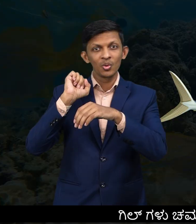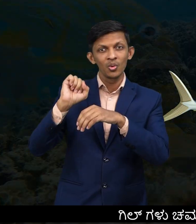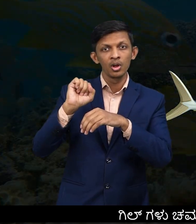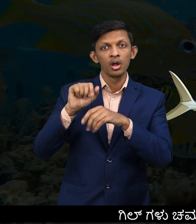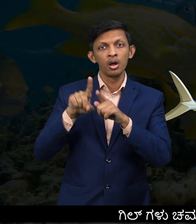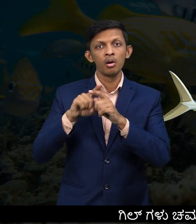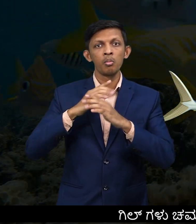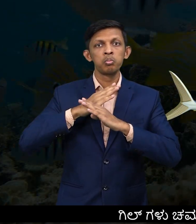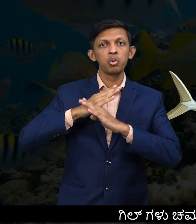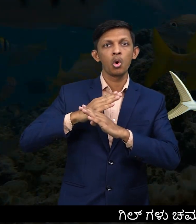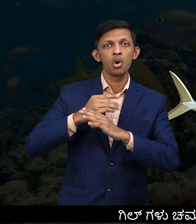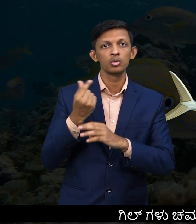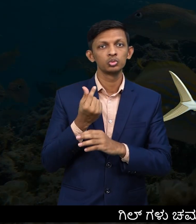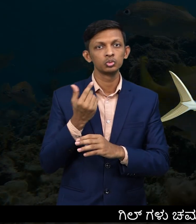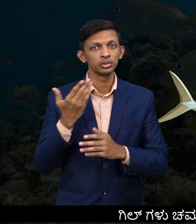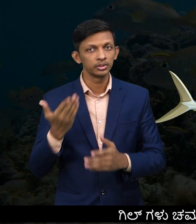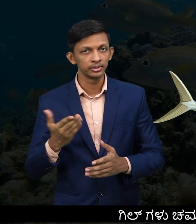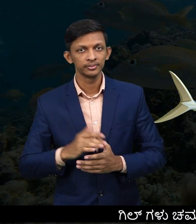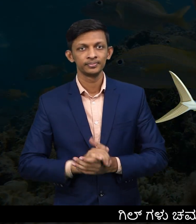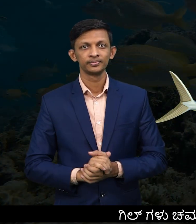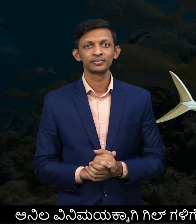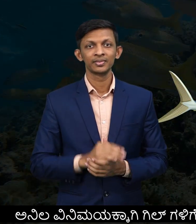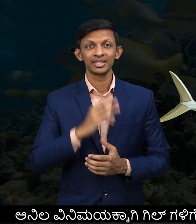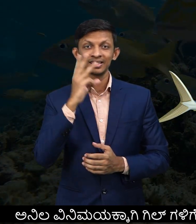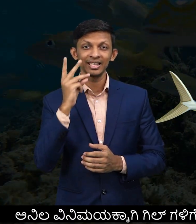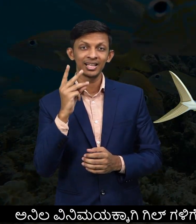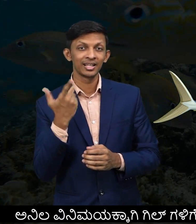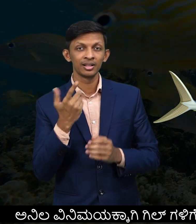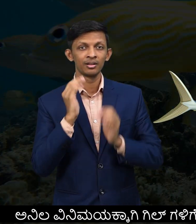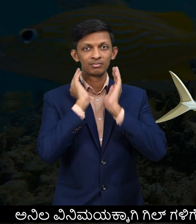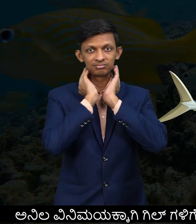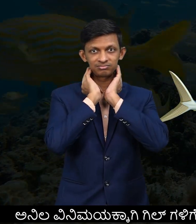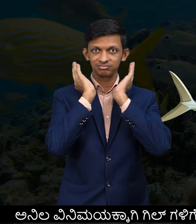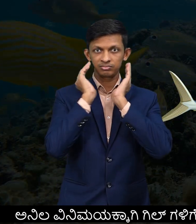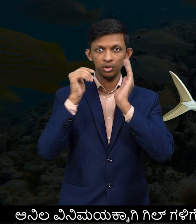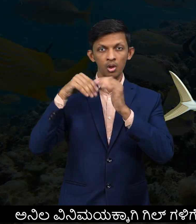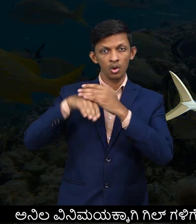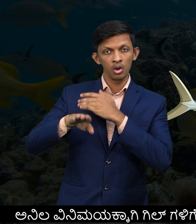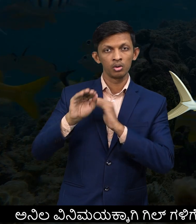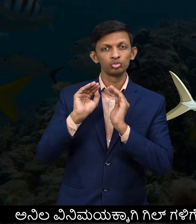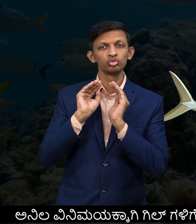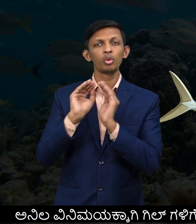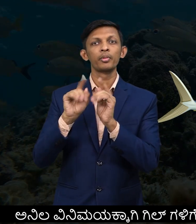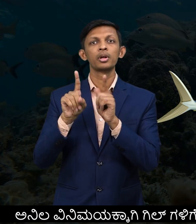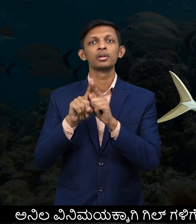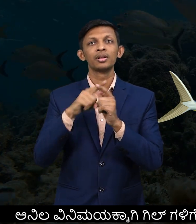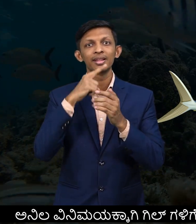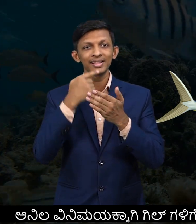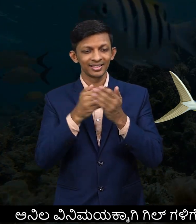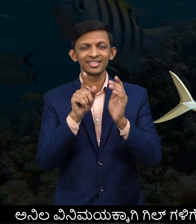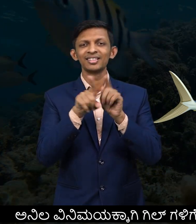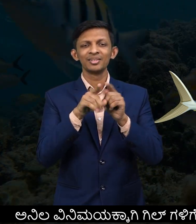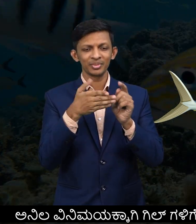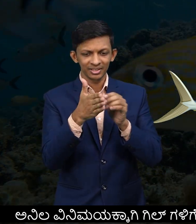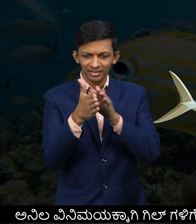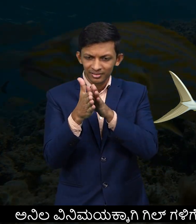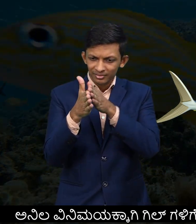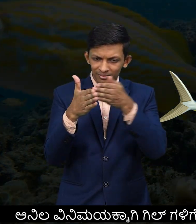ಅನಿಲ ವಿನಿಮಯಕ್ಕಾಗಿ ಗಿಲ್ಗಳಿಗೆ ರಕ್ತನಾಳಗಳನ್ನು ಚೆನ್ನಾಗಿ ಪೂರೈಸಲಾಗುತ್ತದೆ.